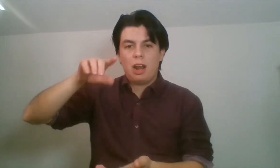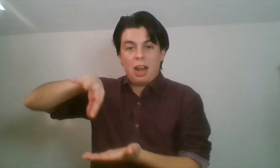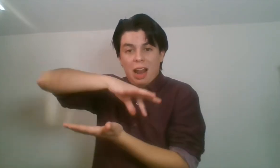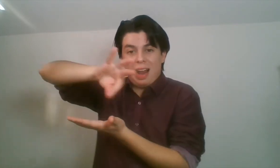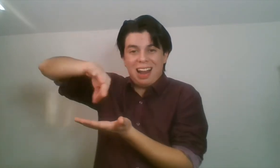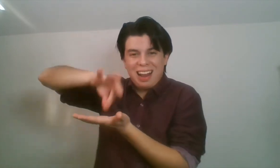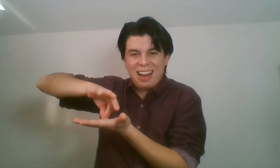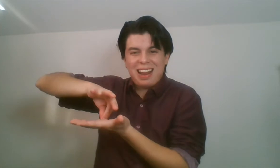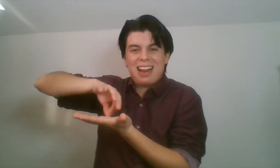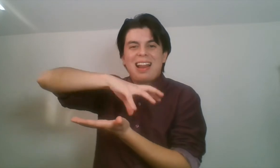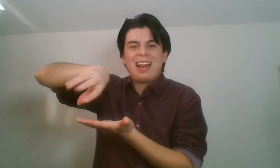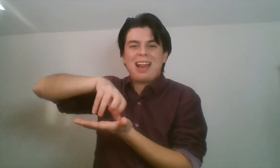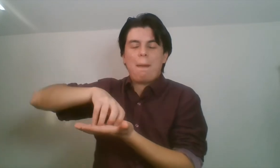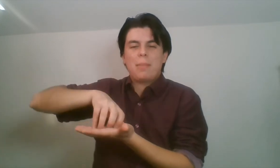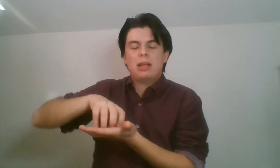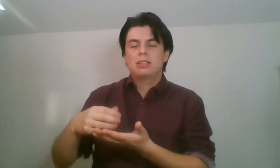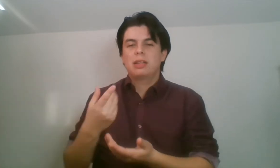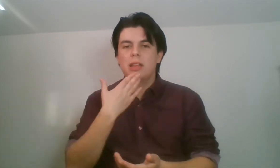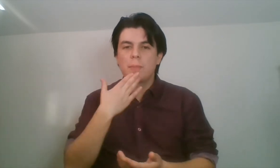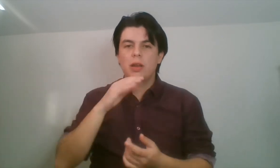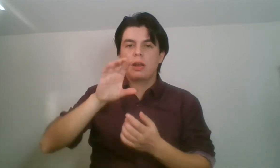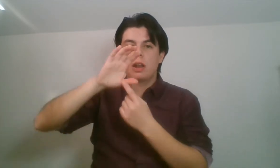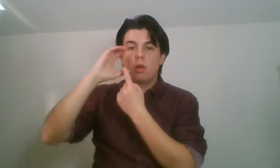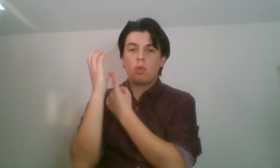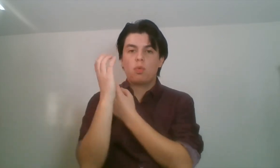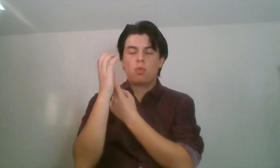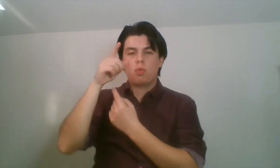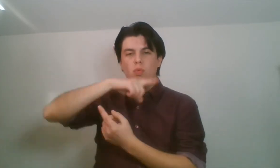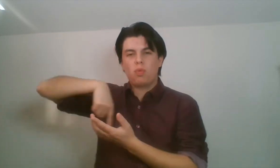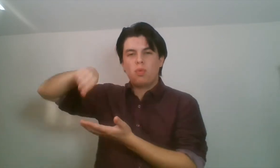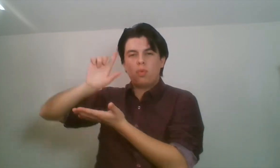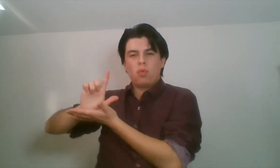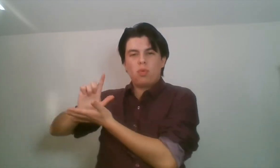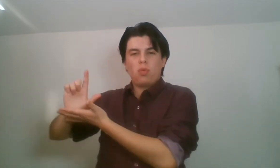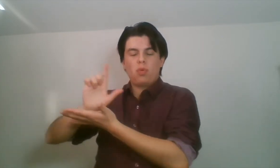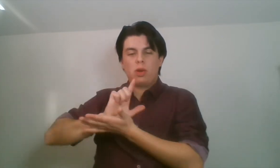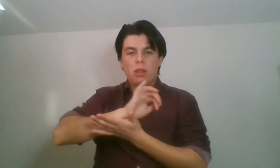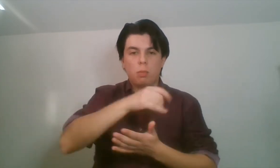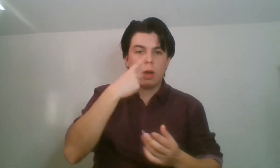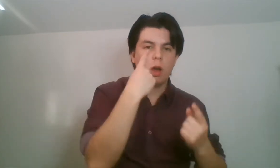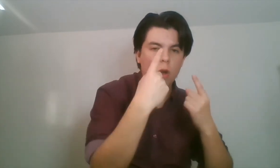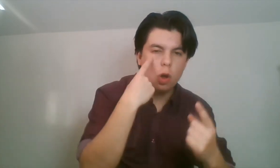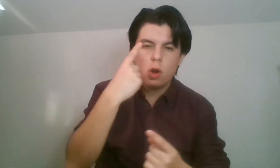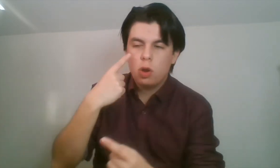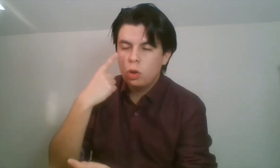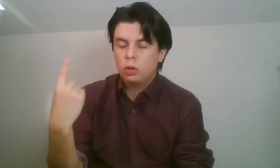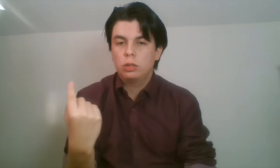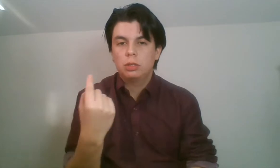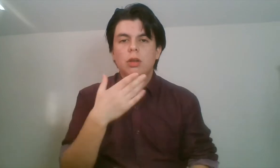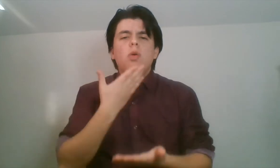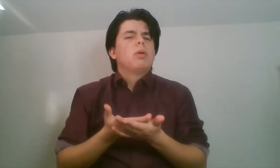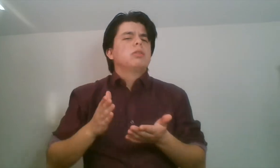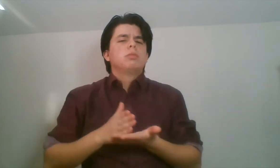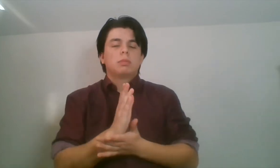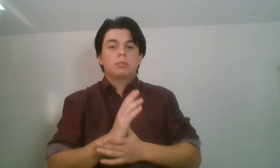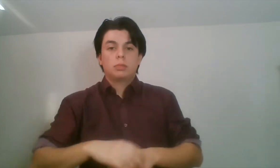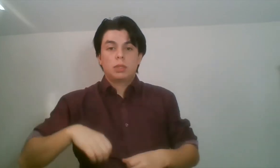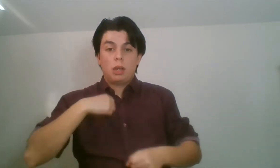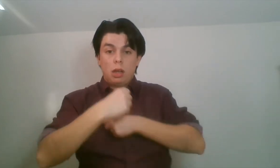ya tenemos la idea, ¿cierto?, de los fundadores detrás. ¿Cuándo se inaugura la plaza propiamente tal